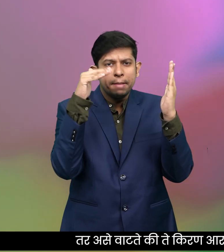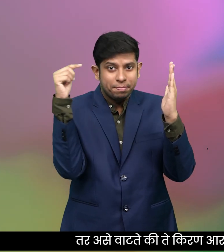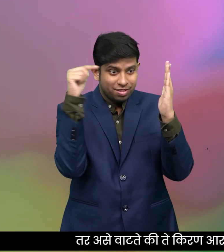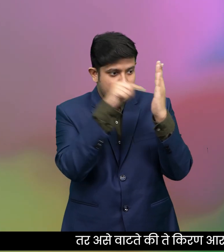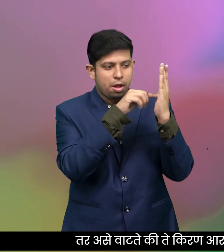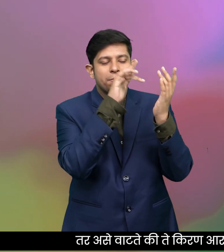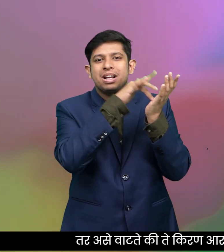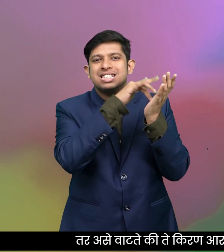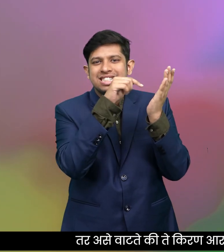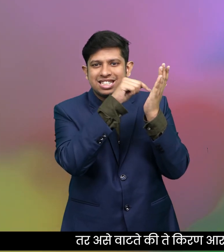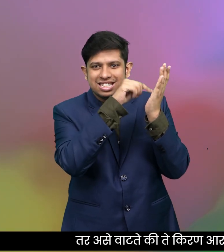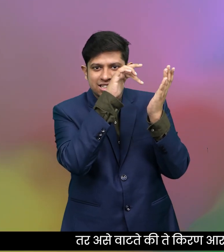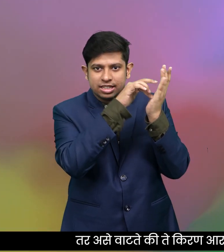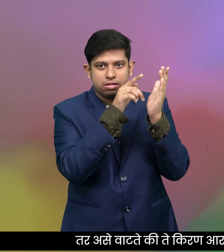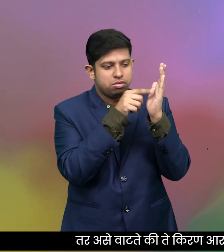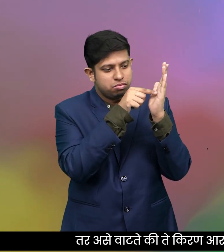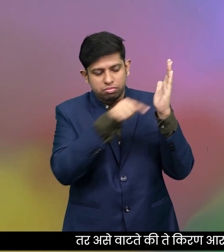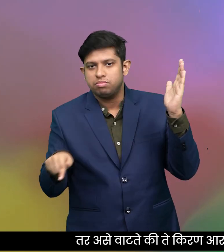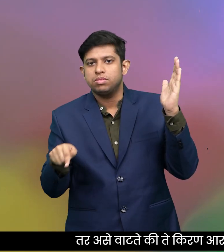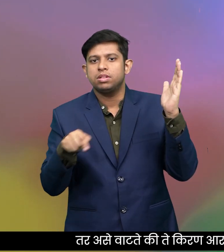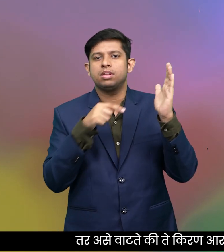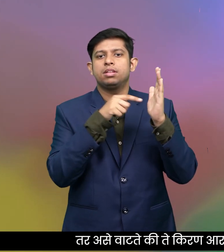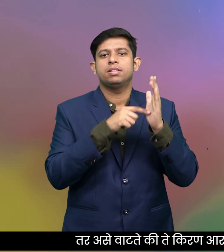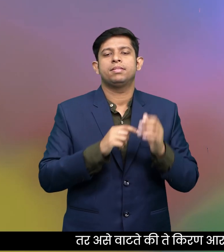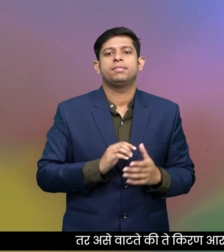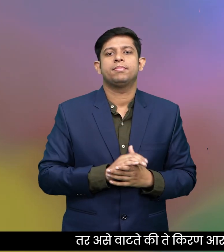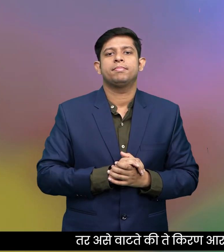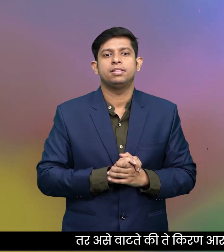one निघाले point आहेत. and then diverging.